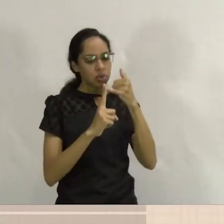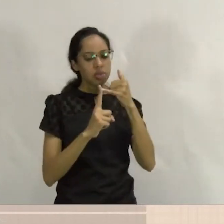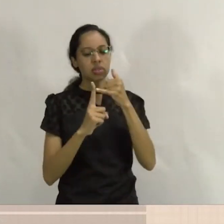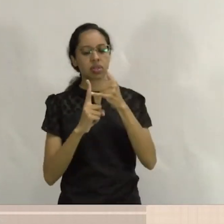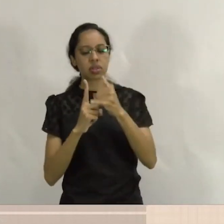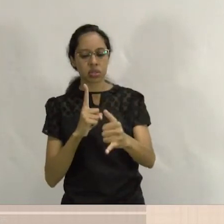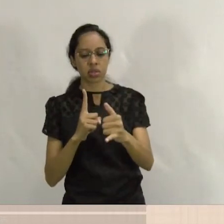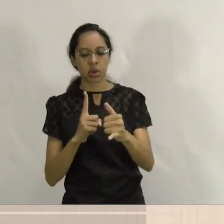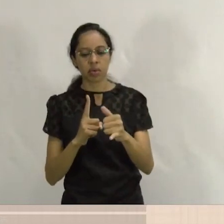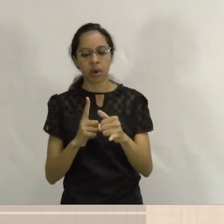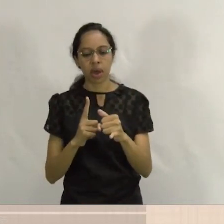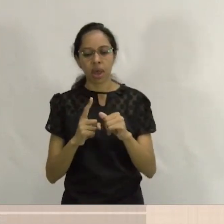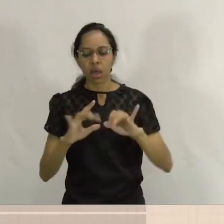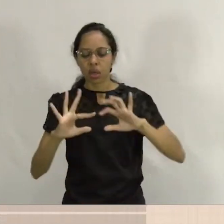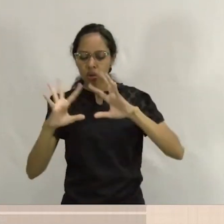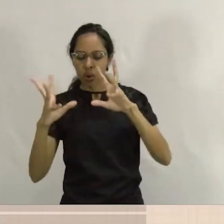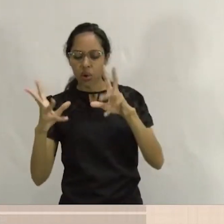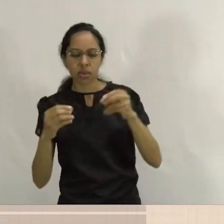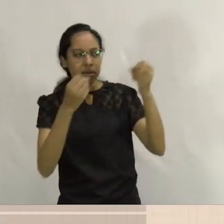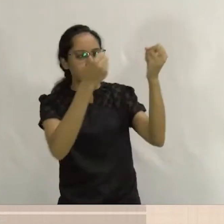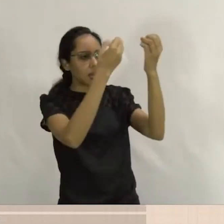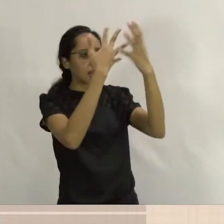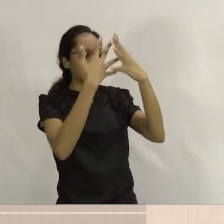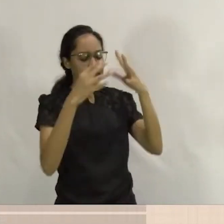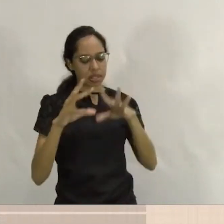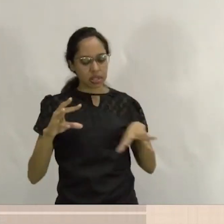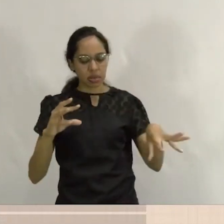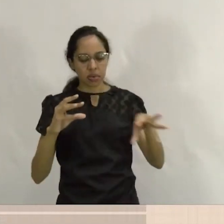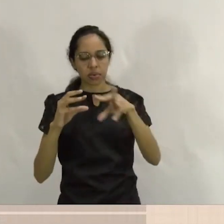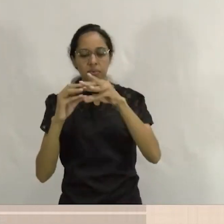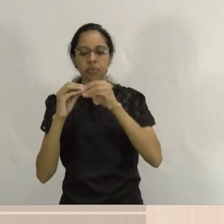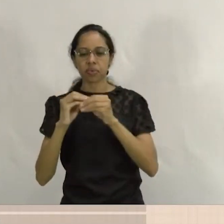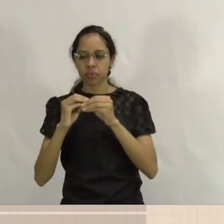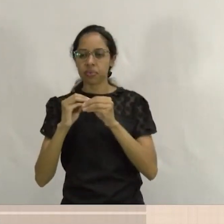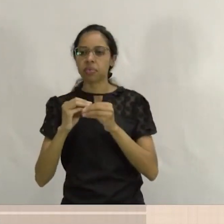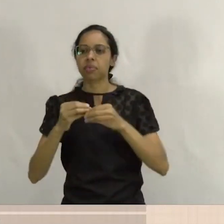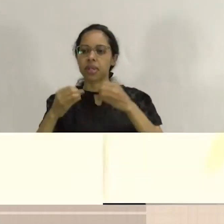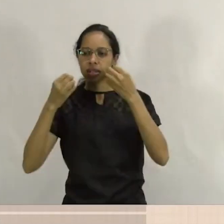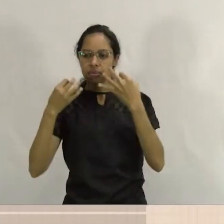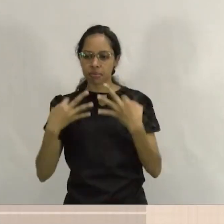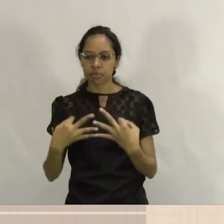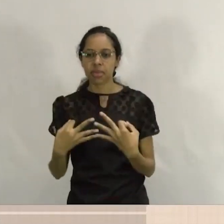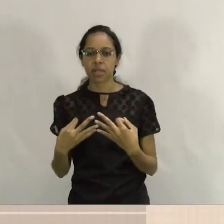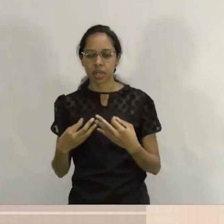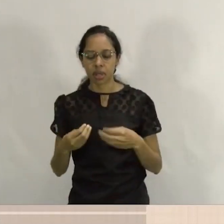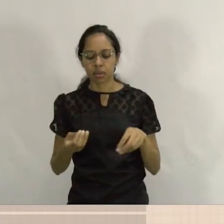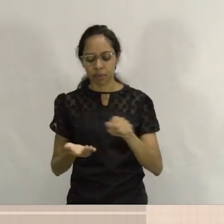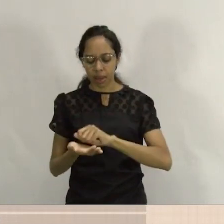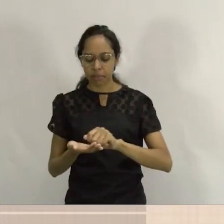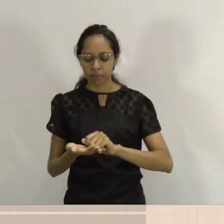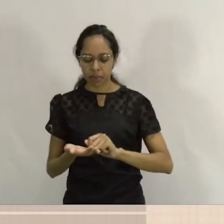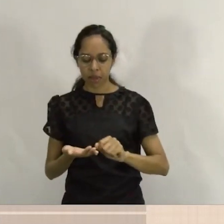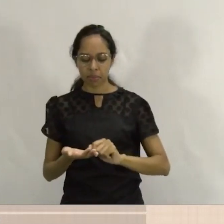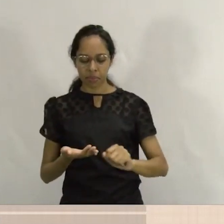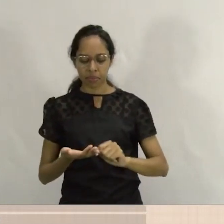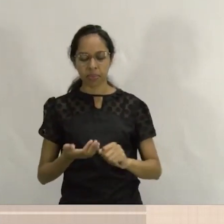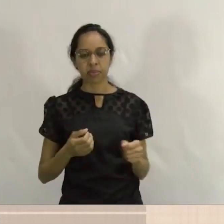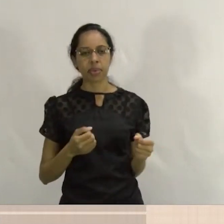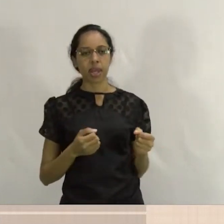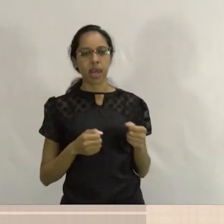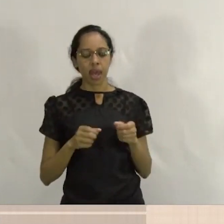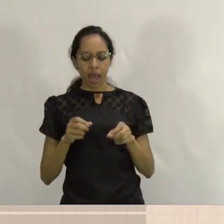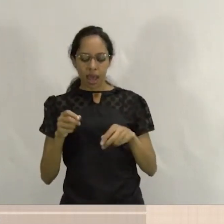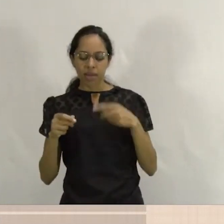de Deus, completar toda a revelação da economia de Deus, do plano de Deus, para com seu povo, para com a